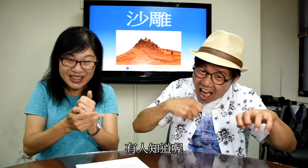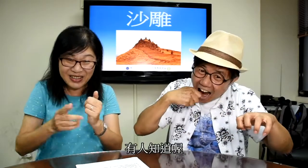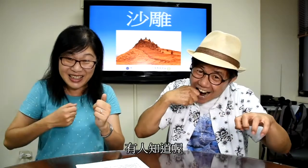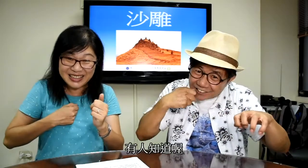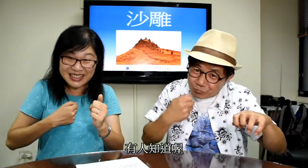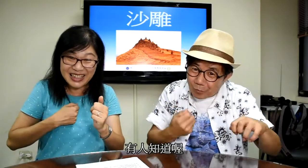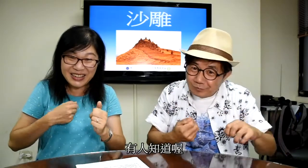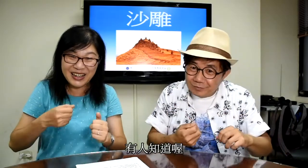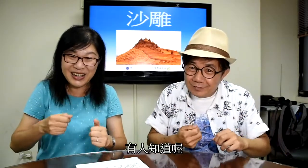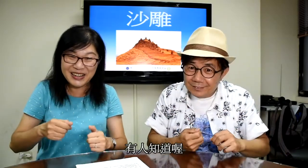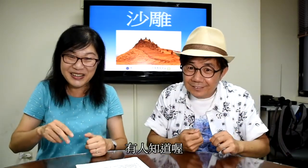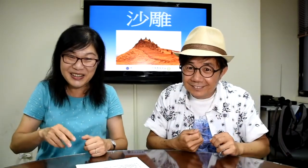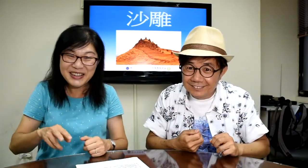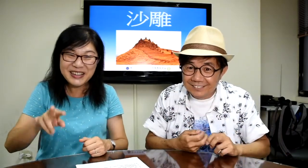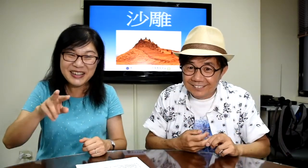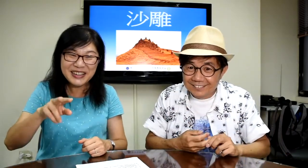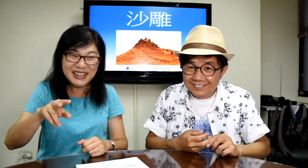有人知道、哦，好，